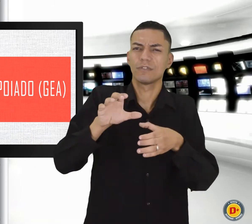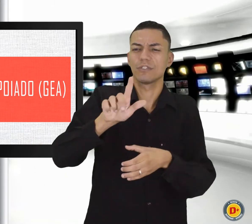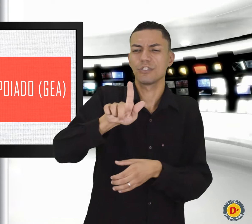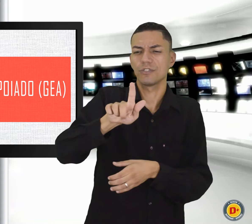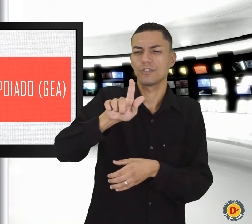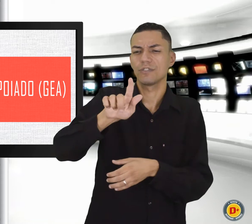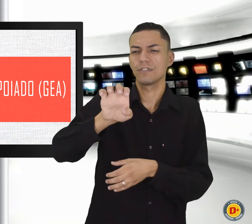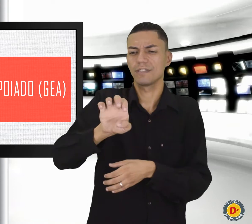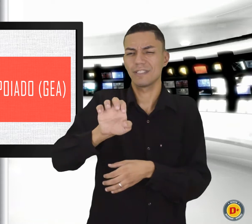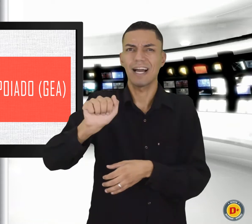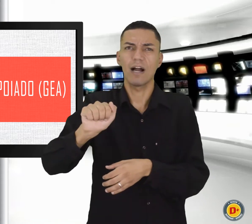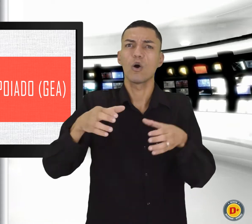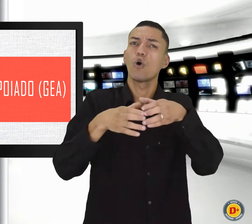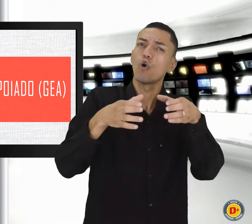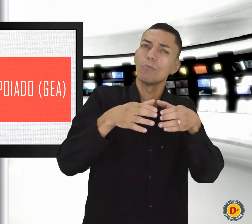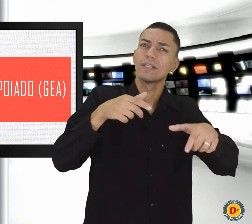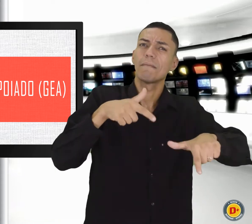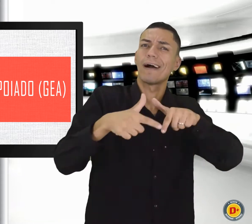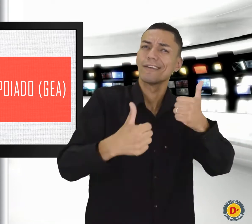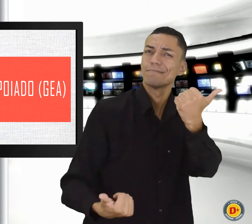Apoiado, GEA, formado em